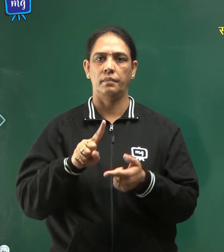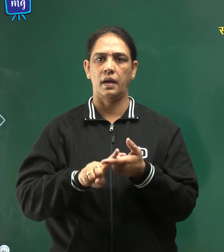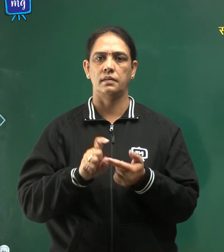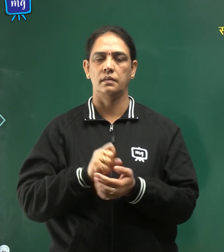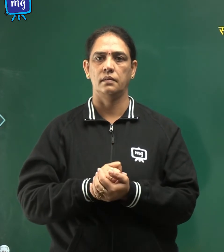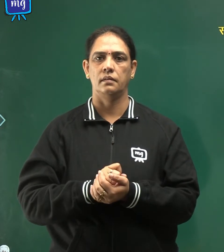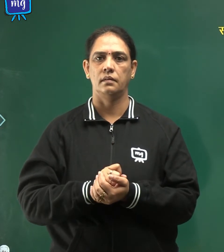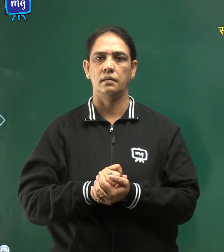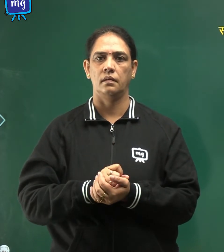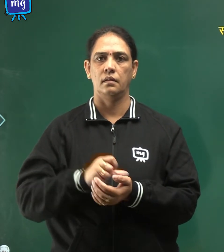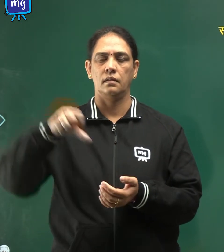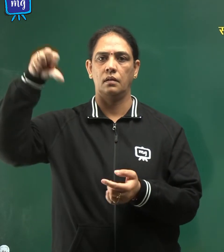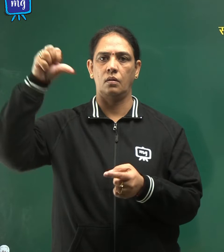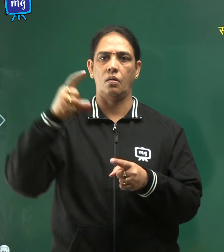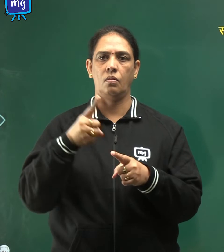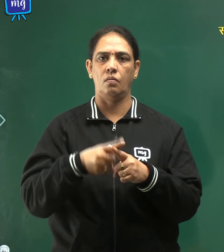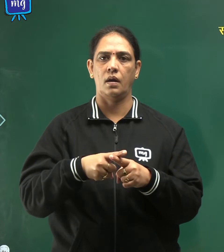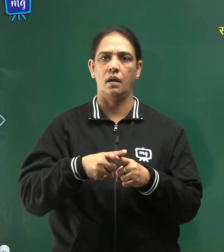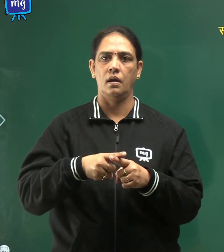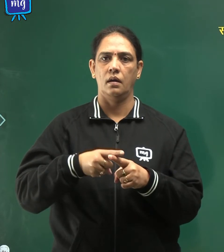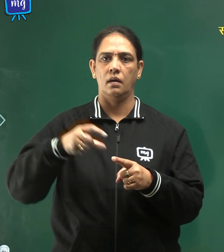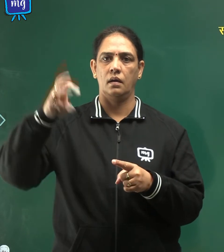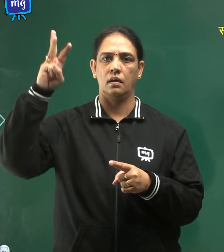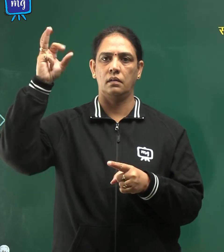प्लस 9 गुणा 30